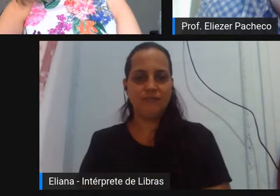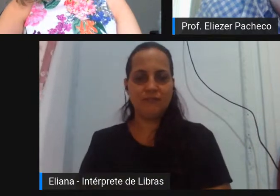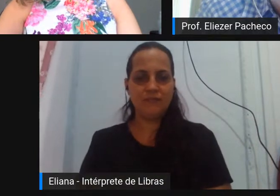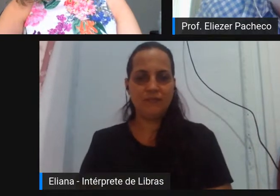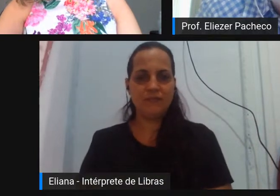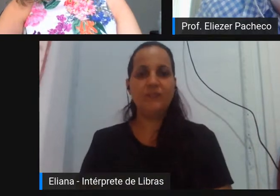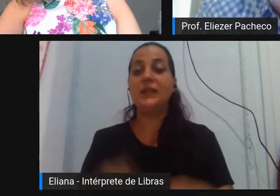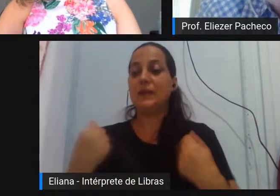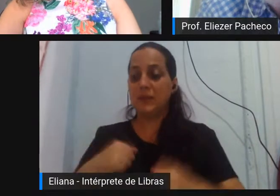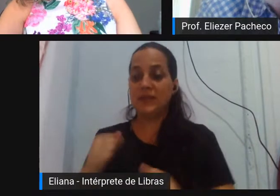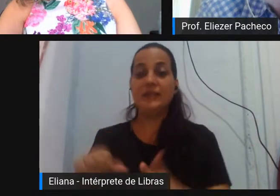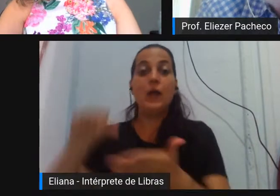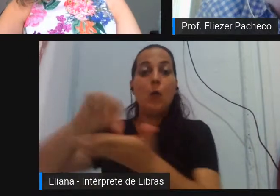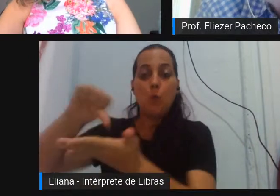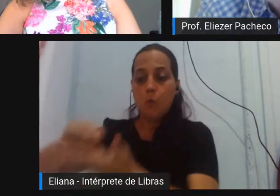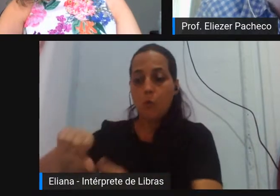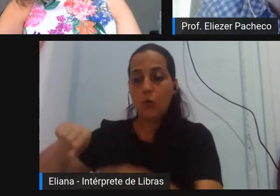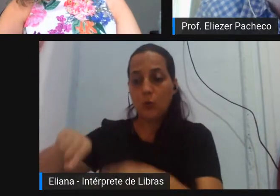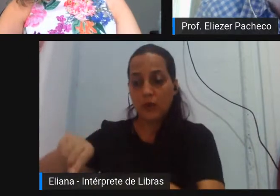Ele tem que ter políticas